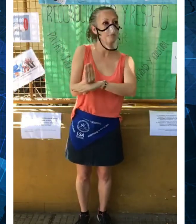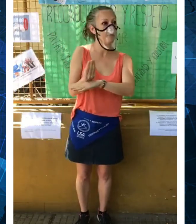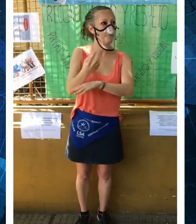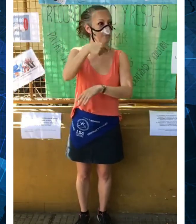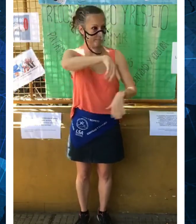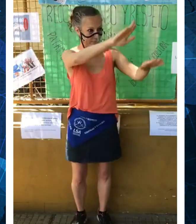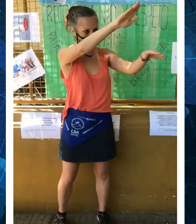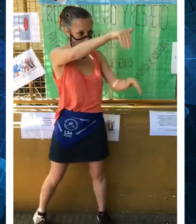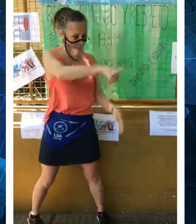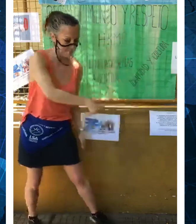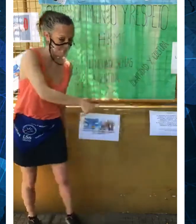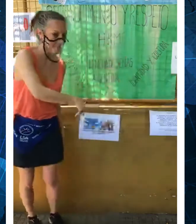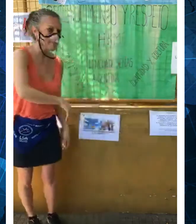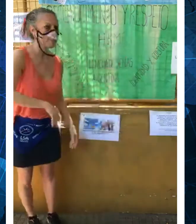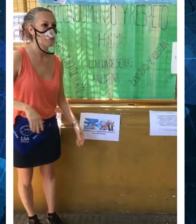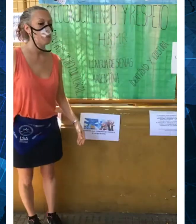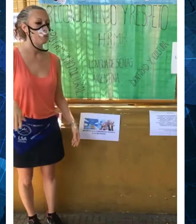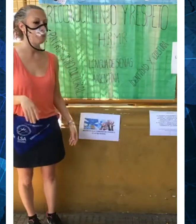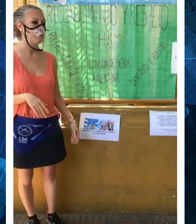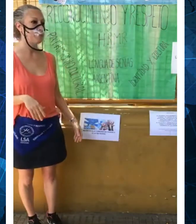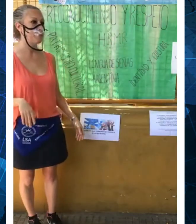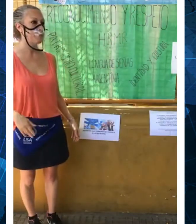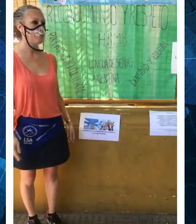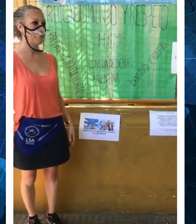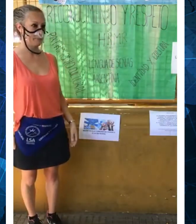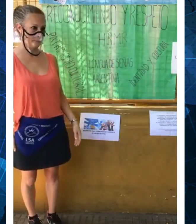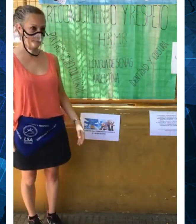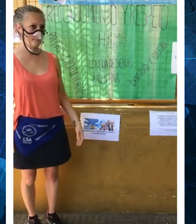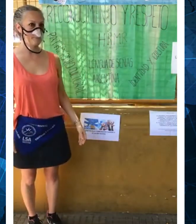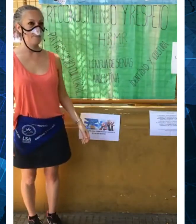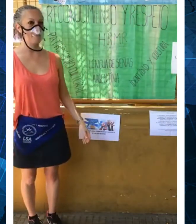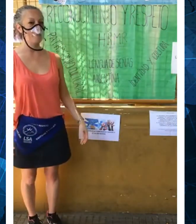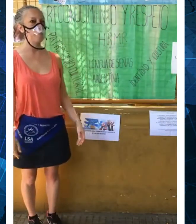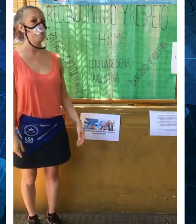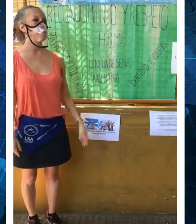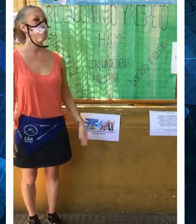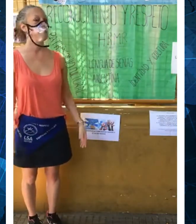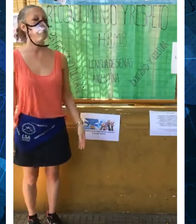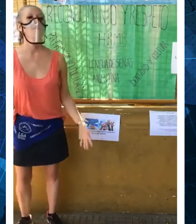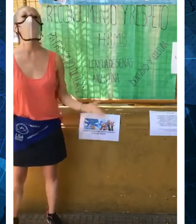a Verónica. Quiero convocar a Verónica y a Cecilia Maltés